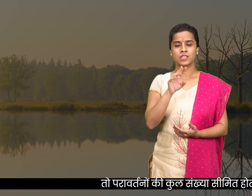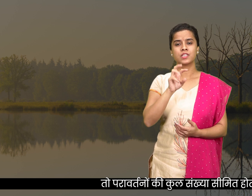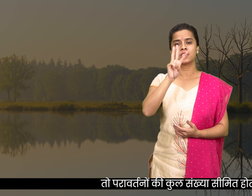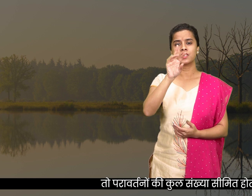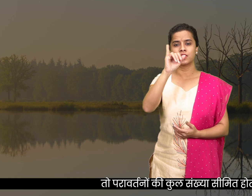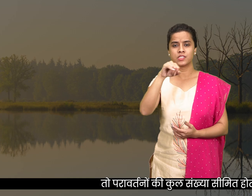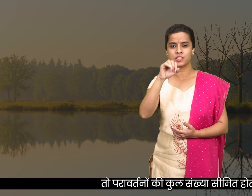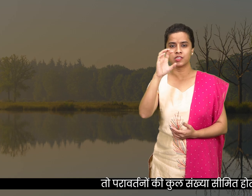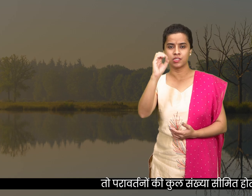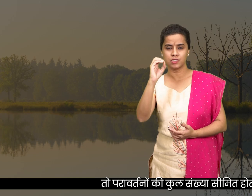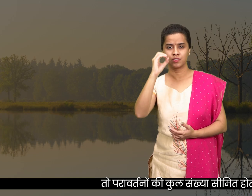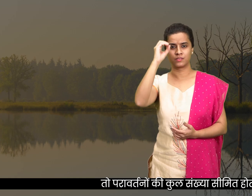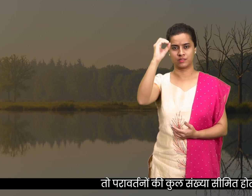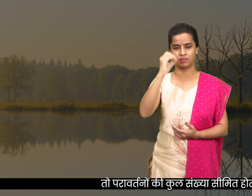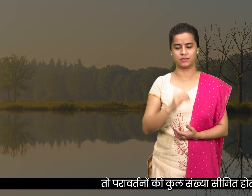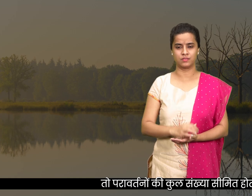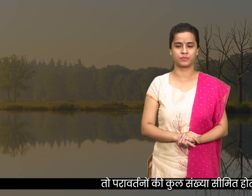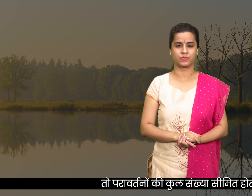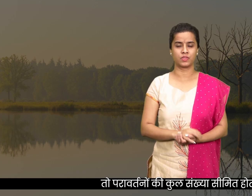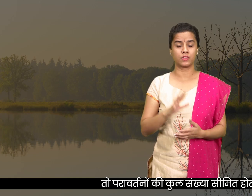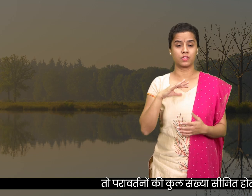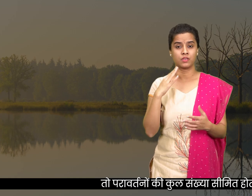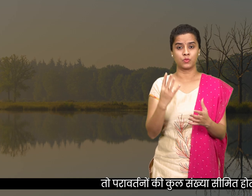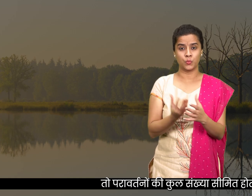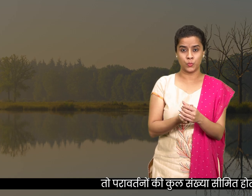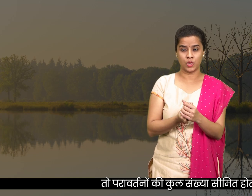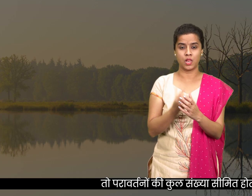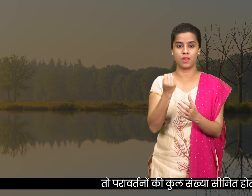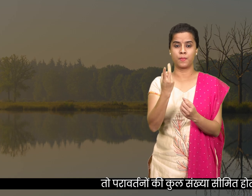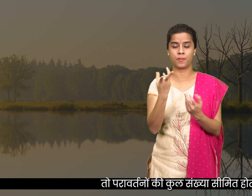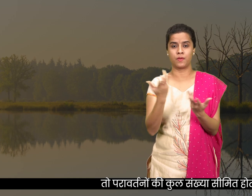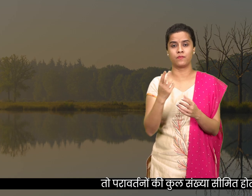तो परावर्तनों की कुल संख्या सीमित होती है।